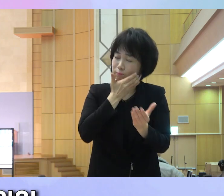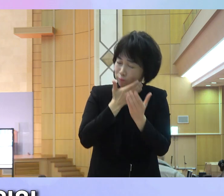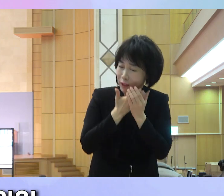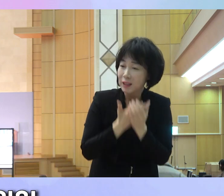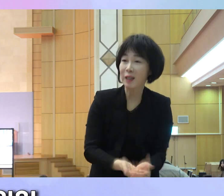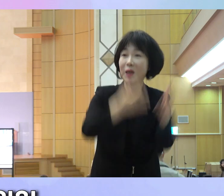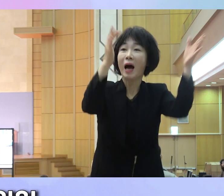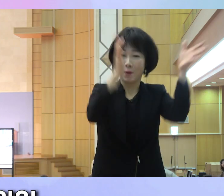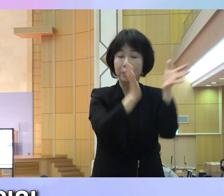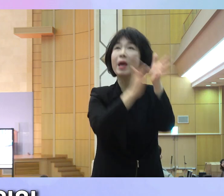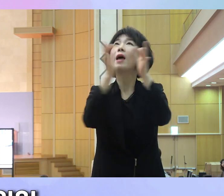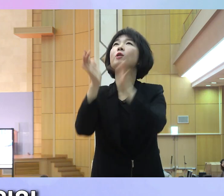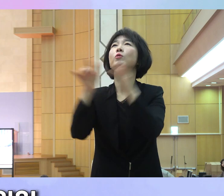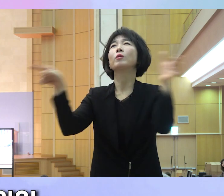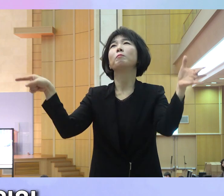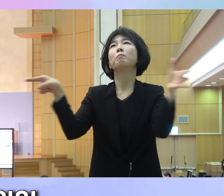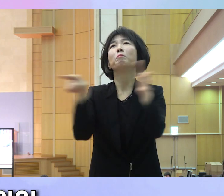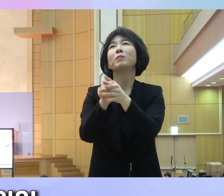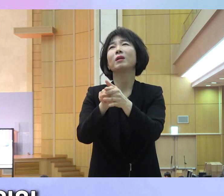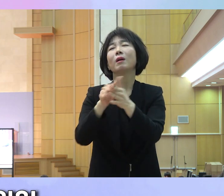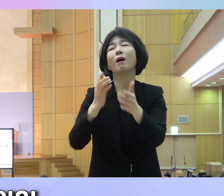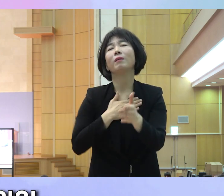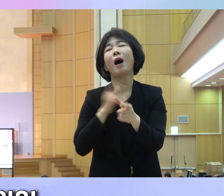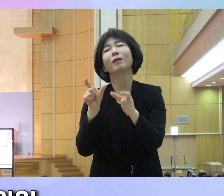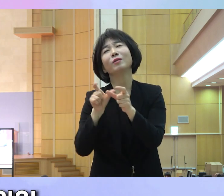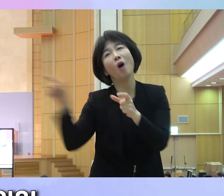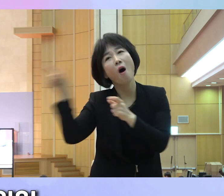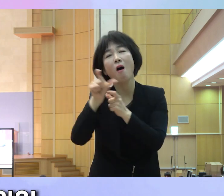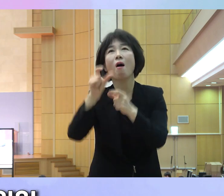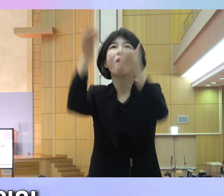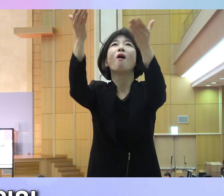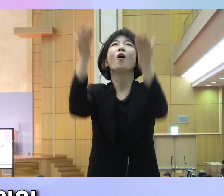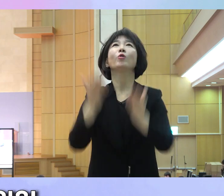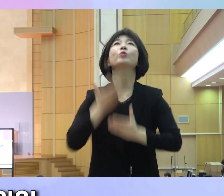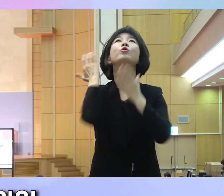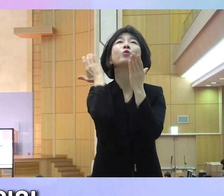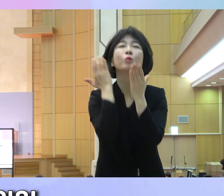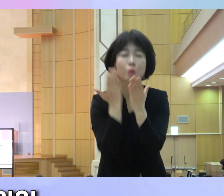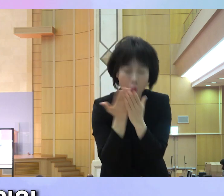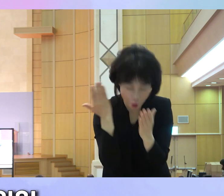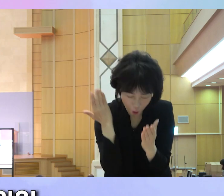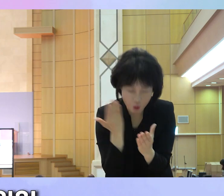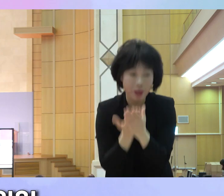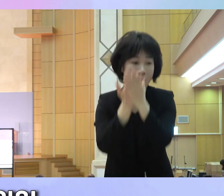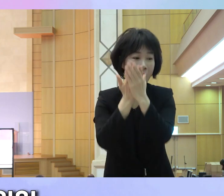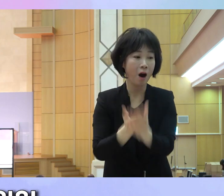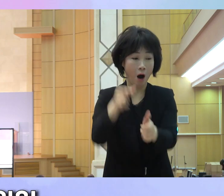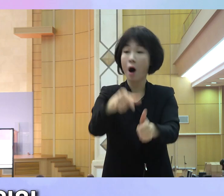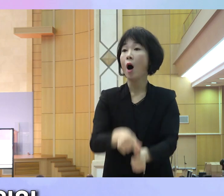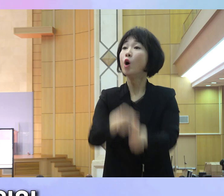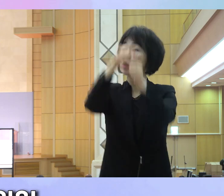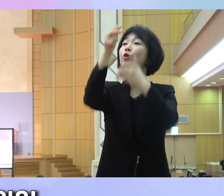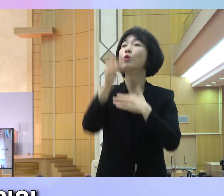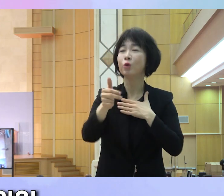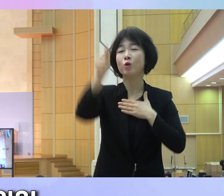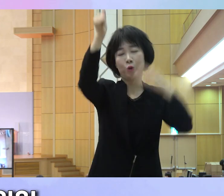예수 귀한 예수 믿음 더욱